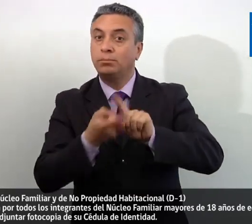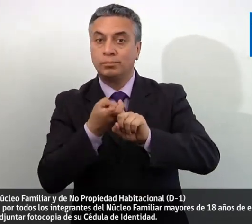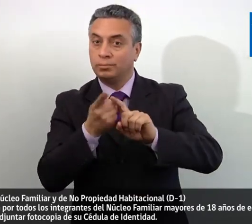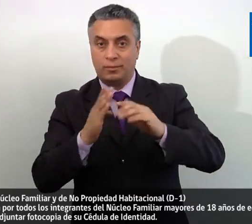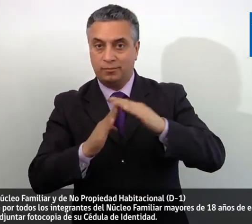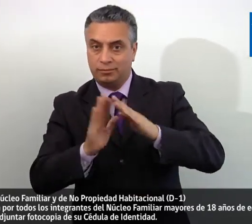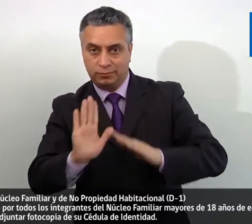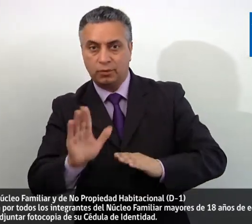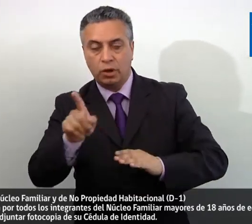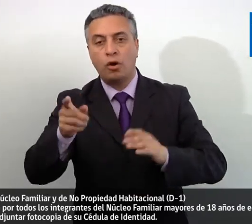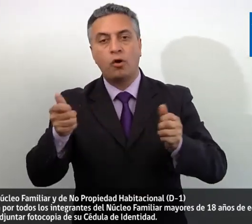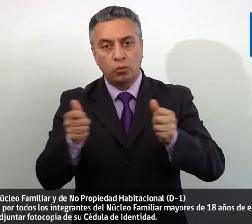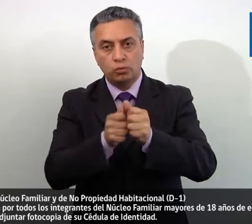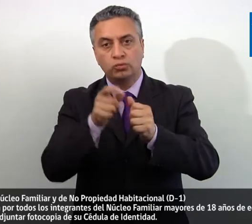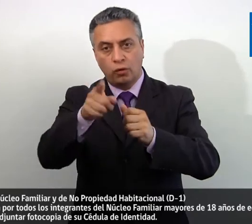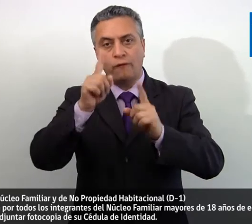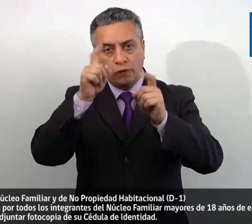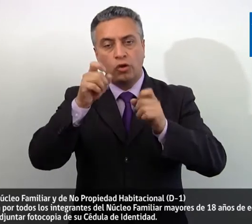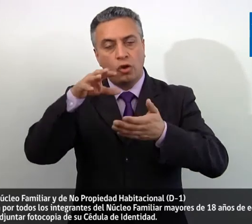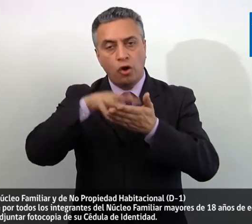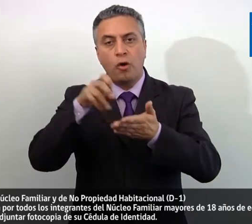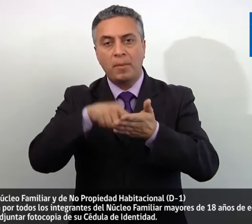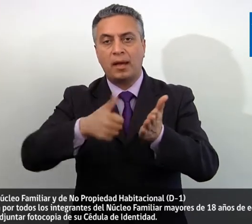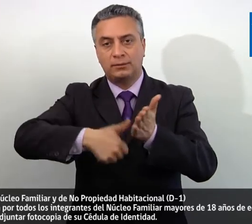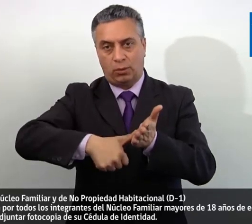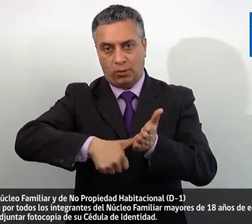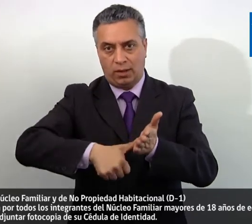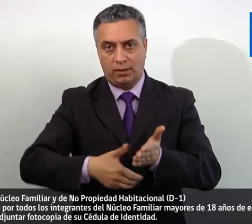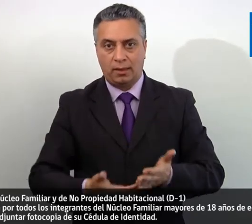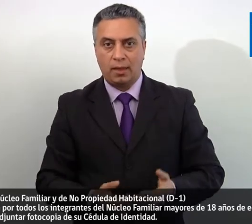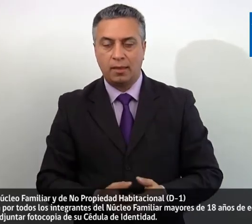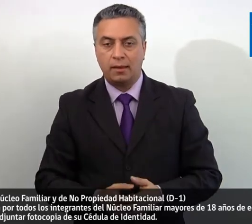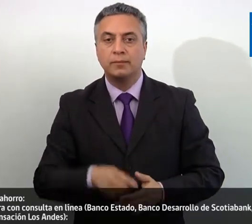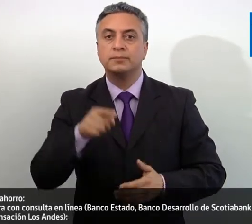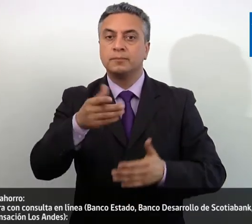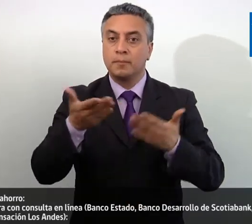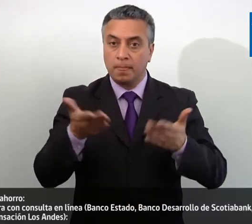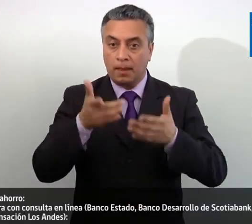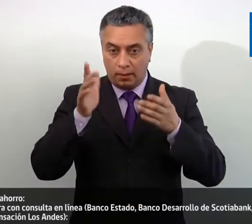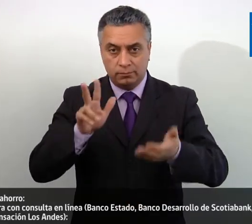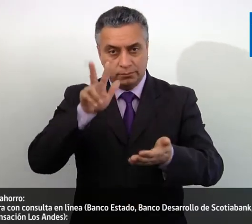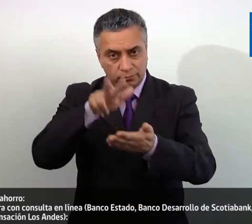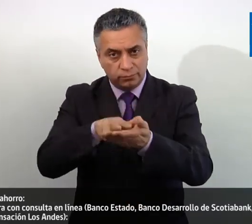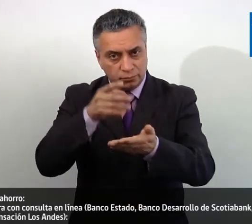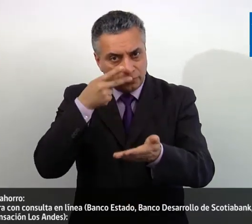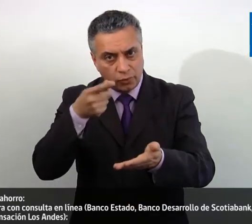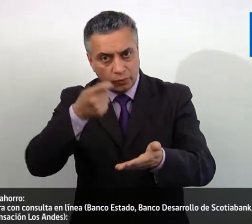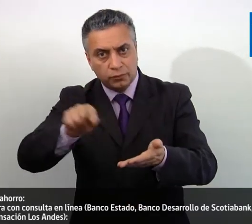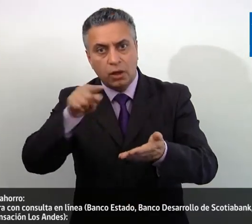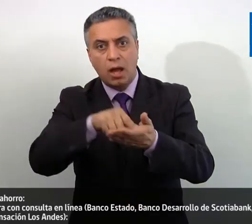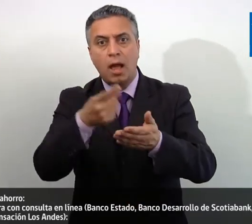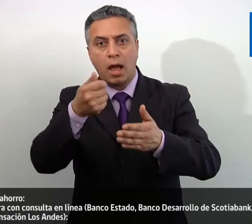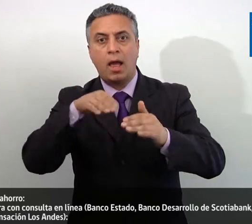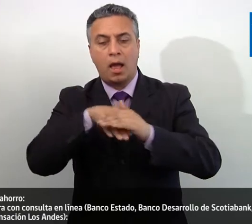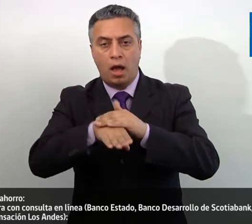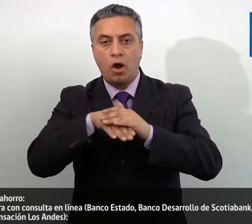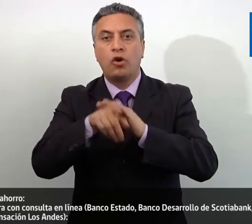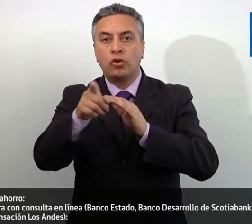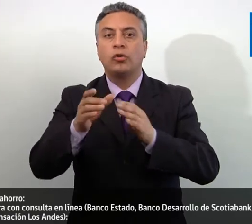y adjuntar fotocopia de su cédula de identidad. Para acreditar el ahorro, entidad financiera